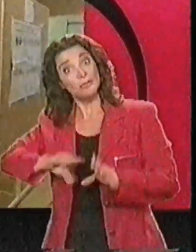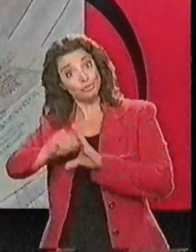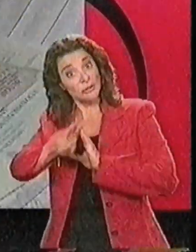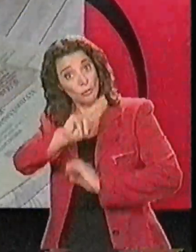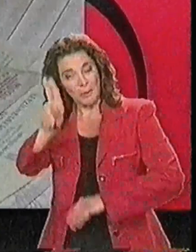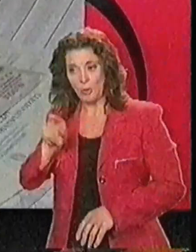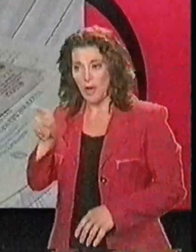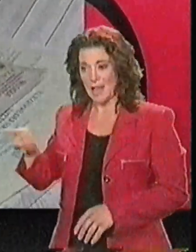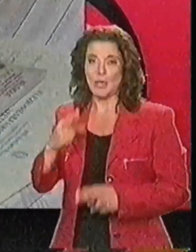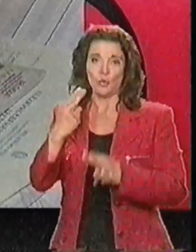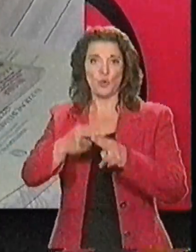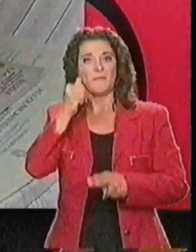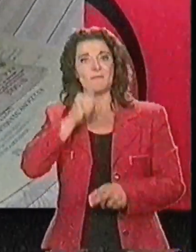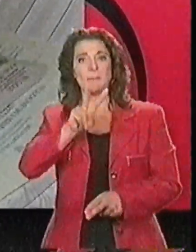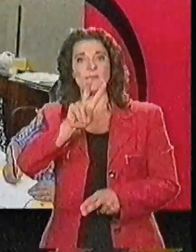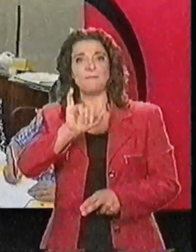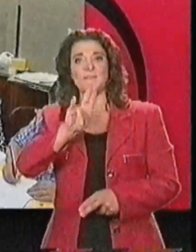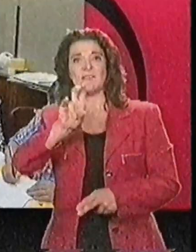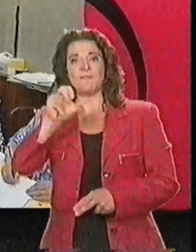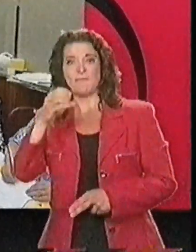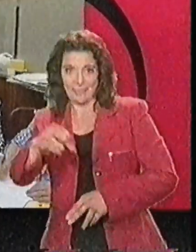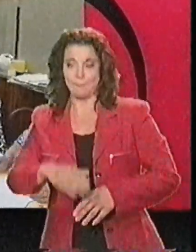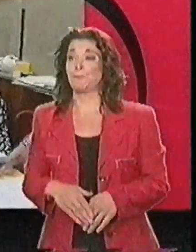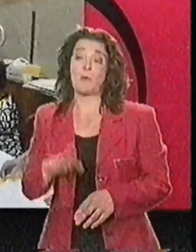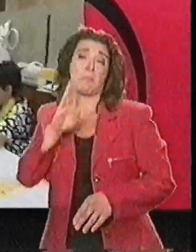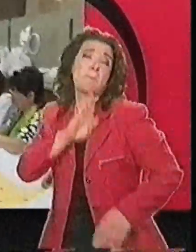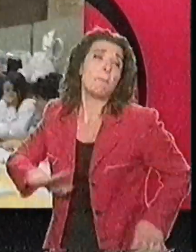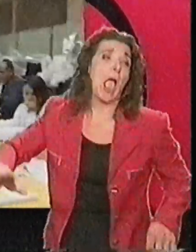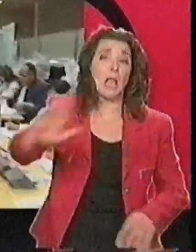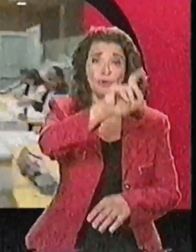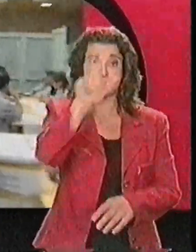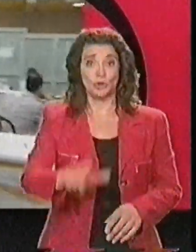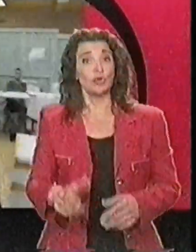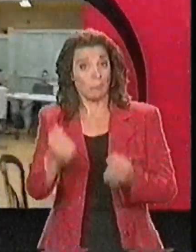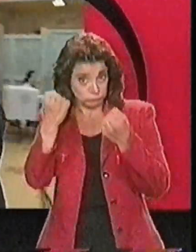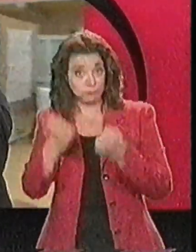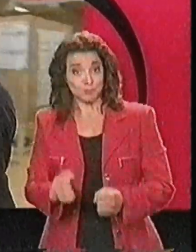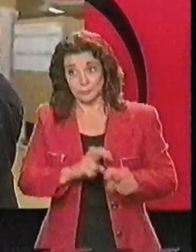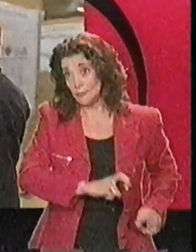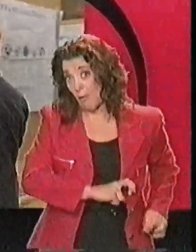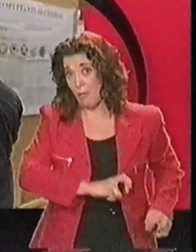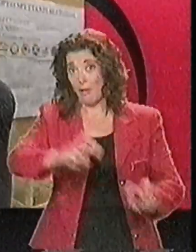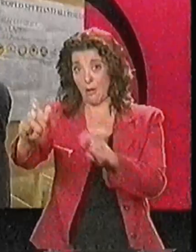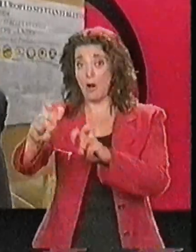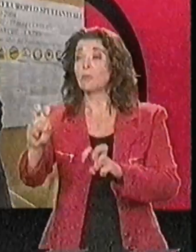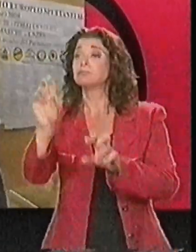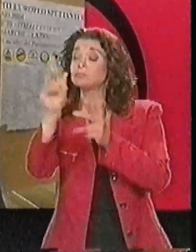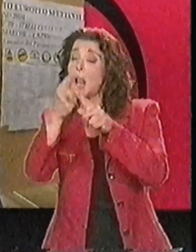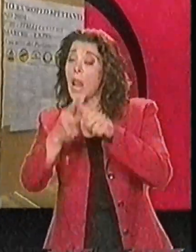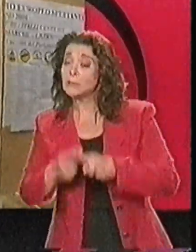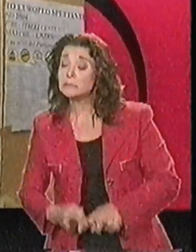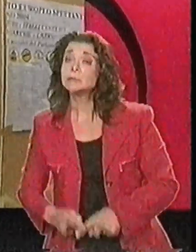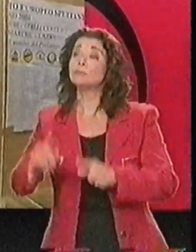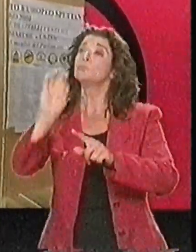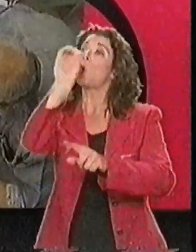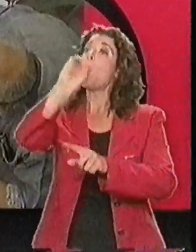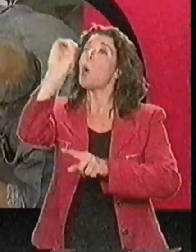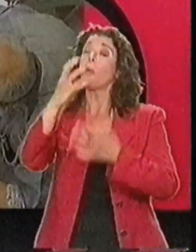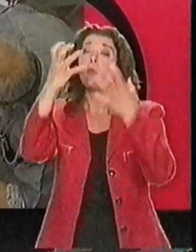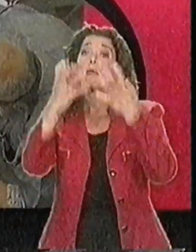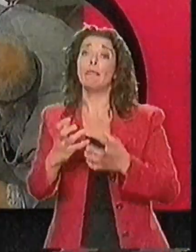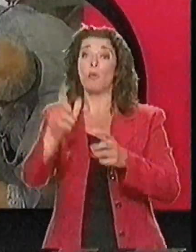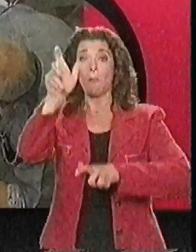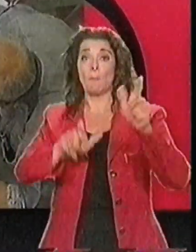comme tous les Italiens du Royaume, peut voter pour élire les représentants italiens au Parlement européen. Tous les votes seront envoyés en